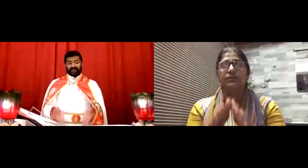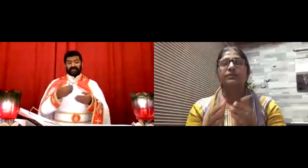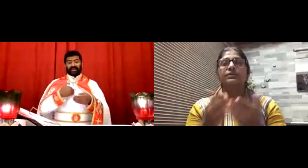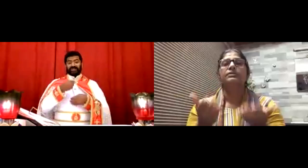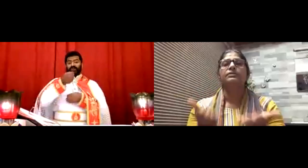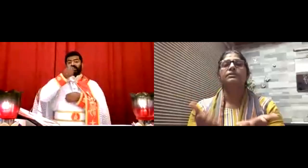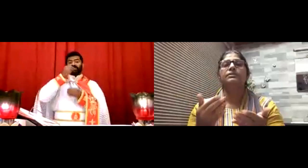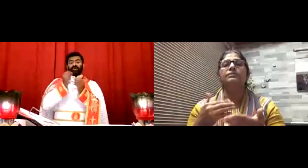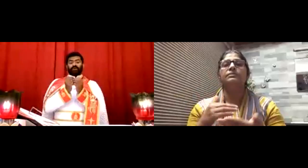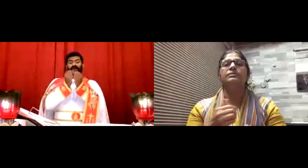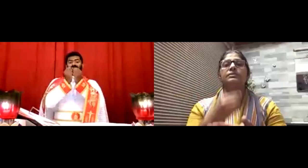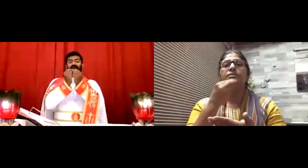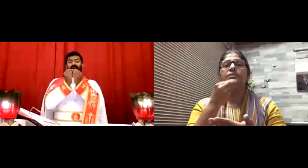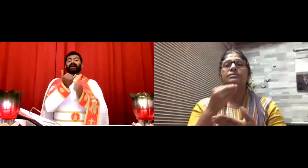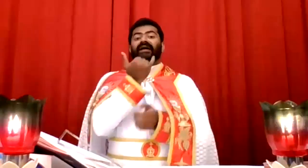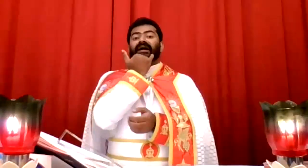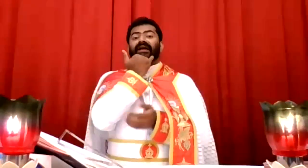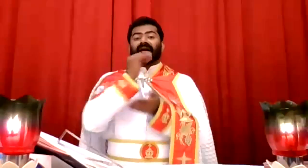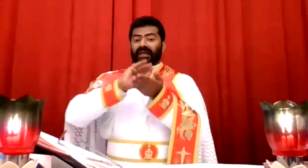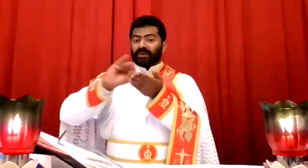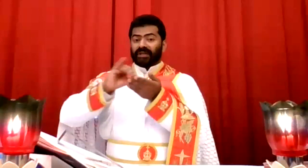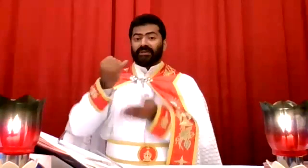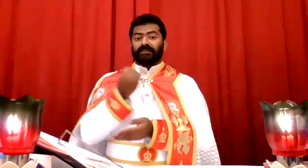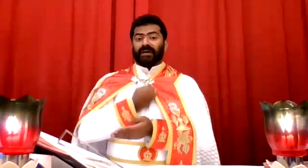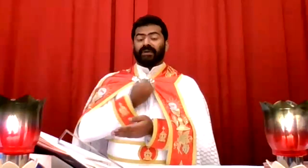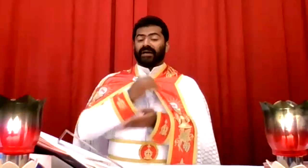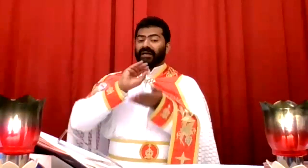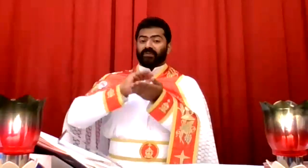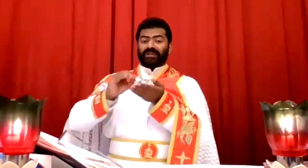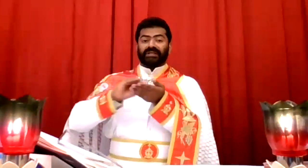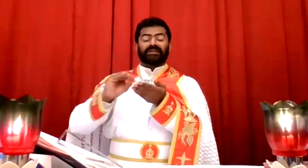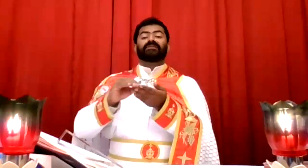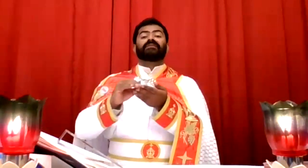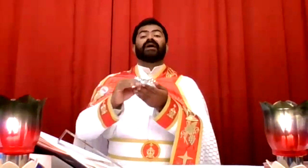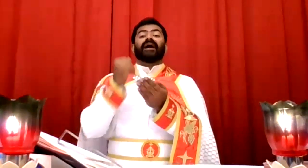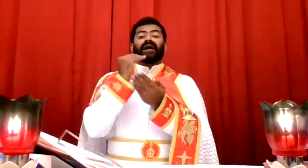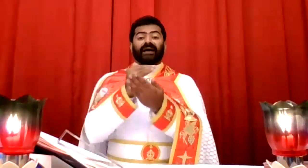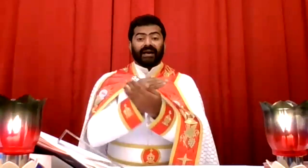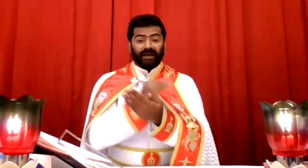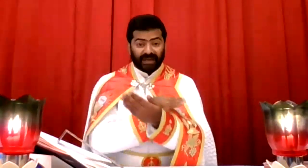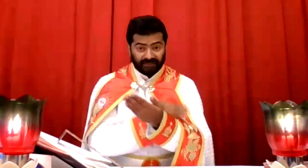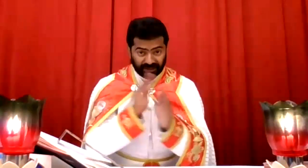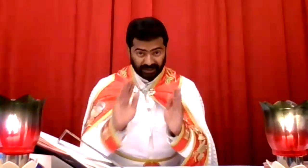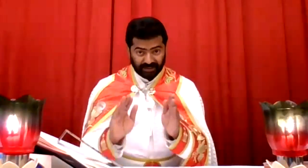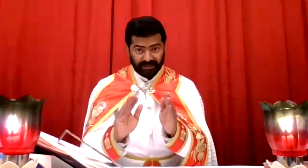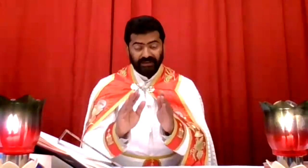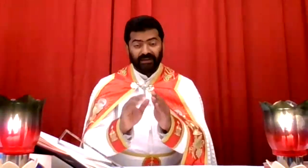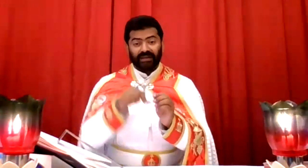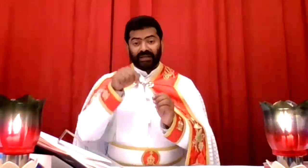നിന്നിൽ നിന്ന് ഞാൻ സ്വീകരിച്ച കുർബാന കടങ്ങളുടെ പൊതിക്കും പാപങ്ങളുടെ മോചനത്തിനും